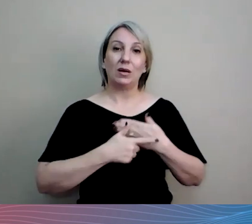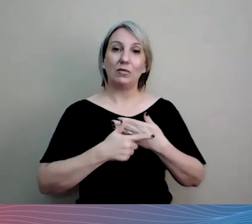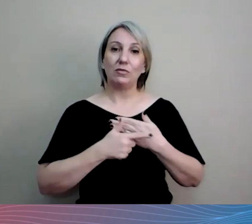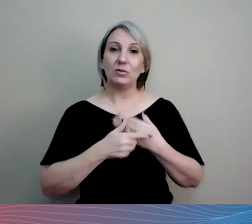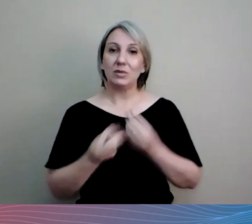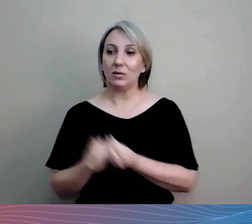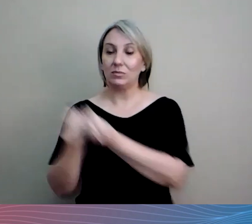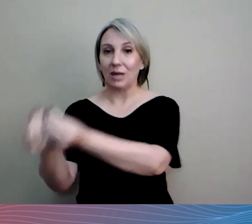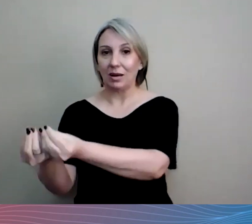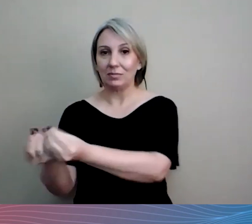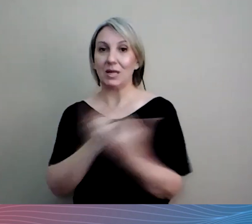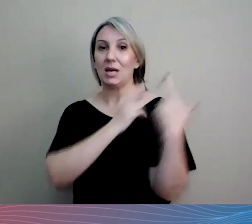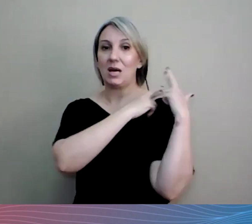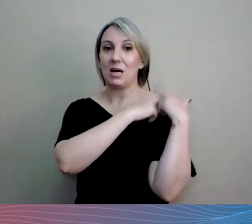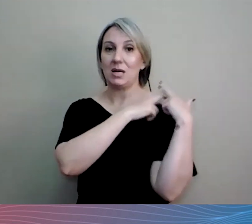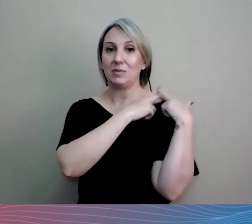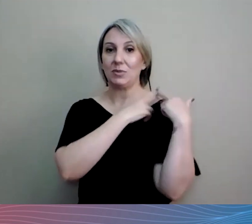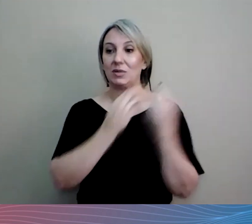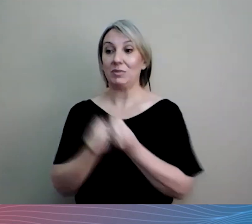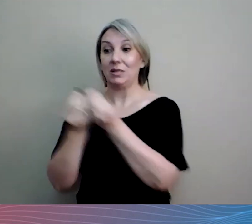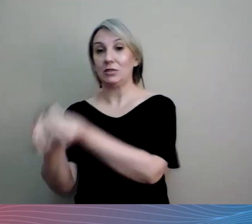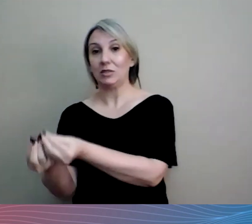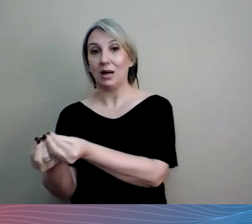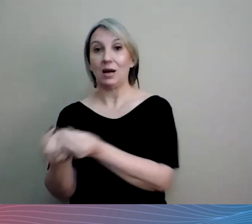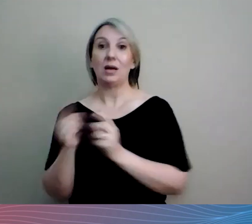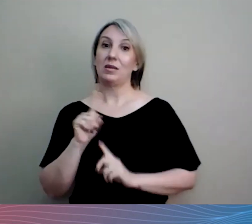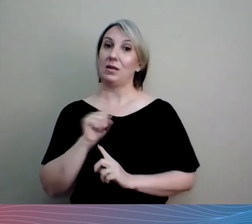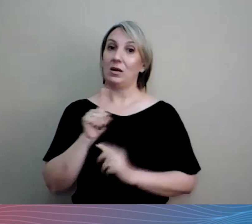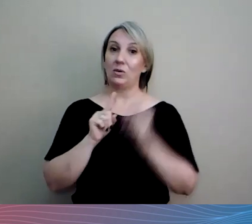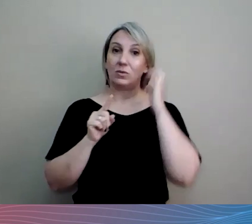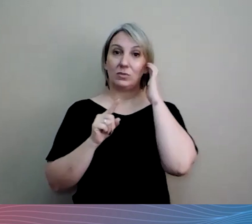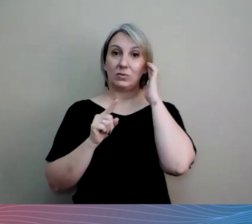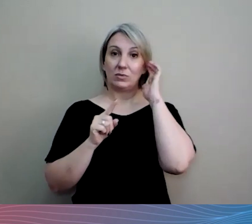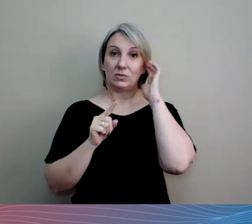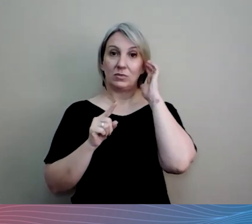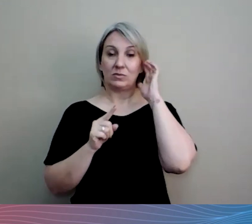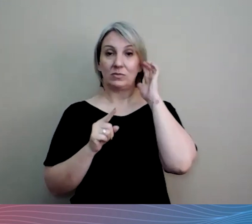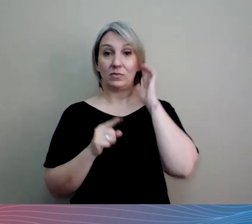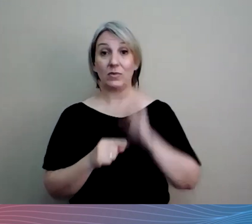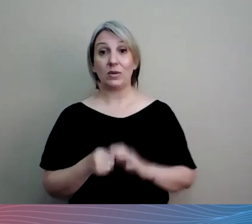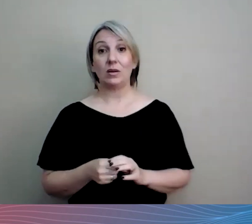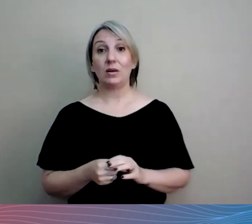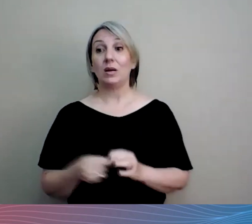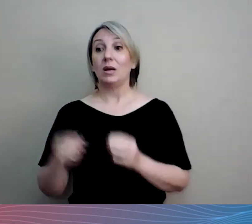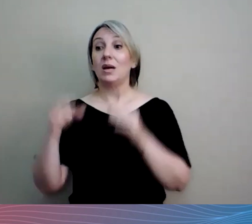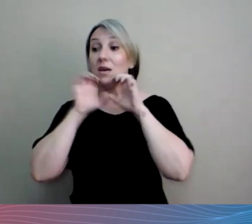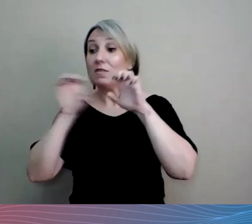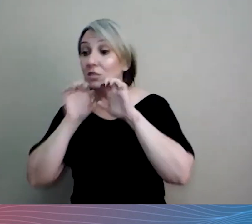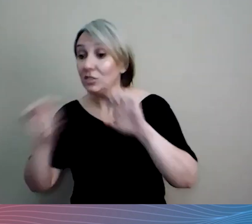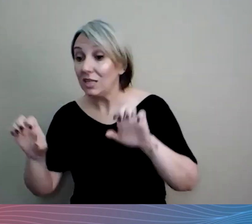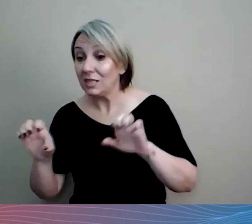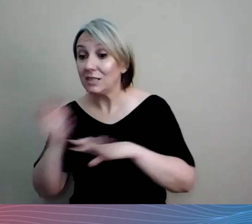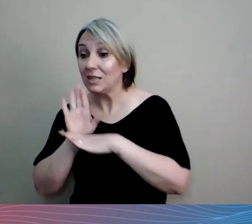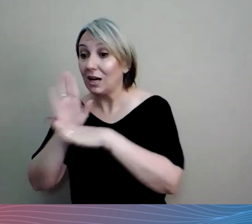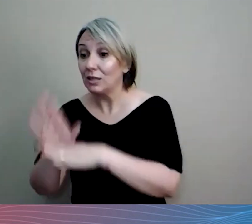muito, irmãos, já trazer ele para uma reunião grande. Porque não, domingo passado, irmãos, tem um